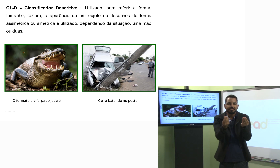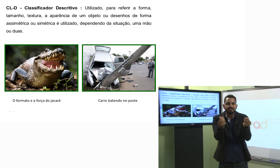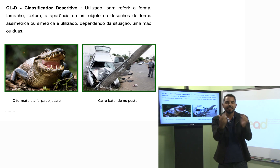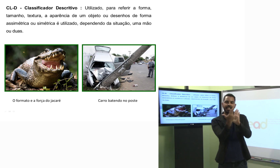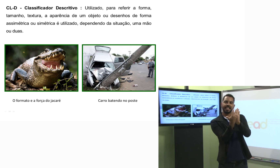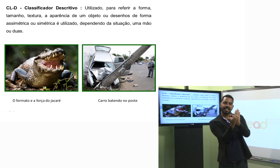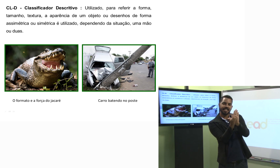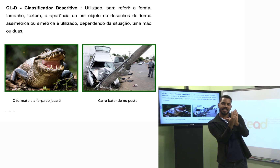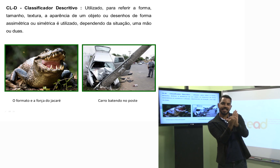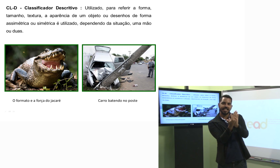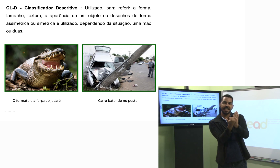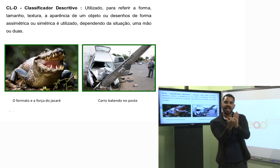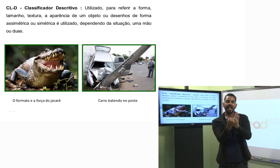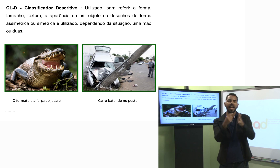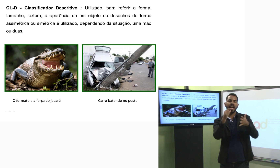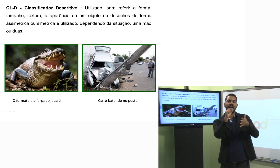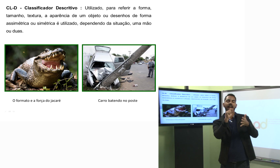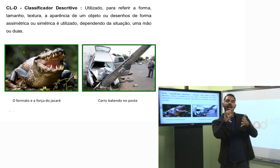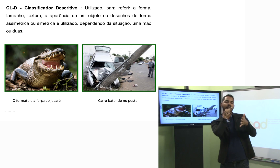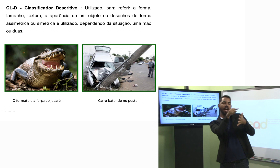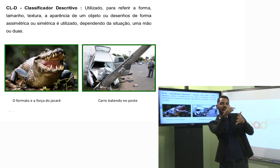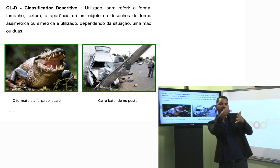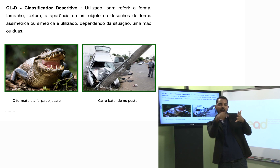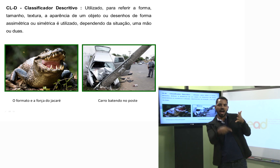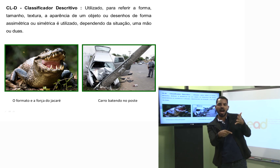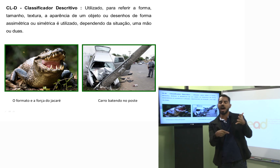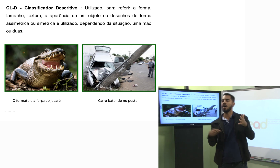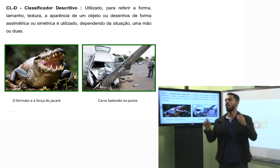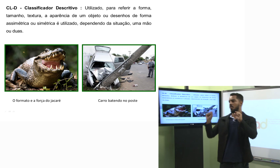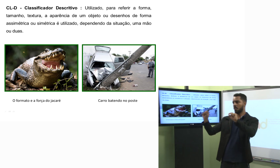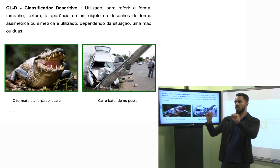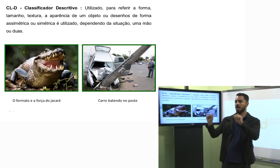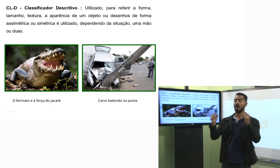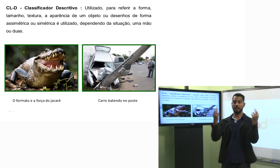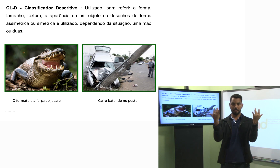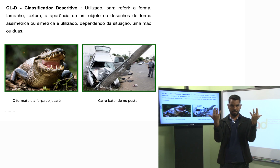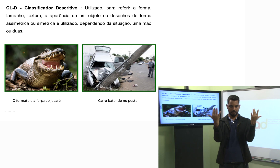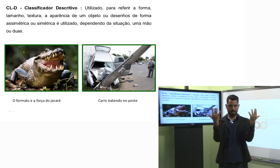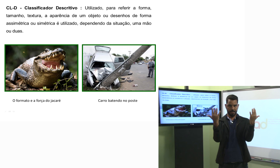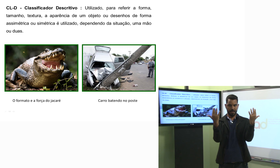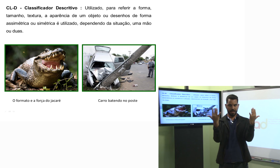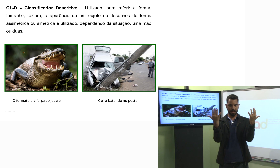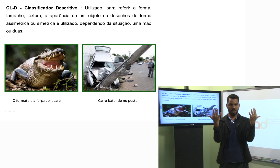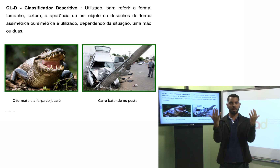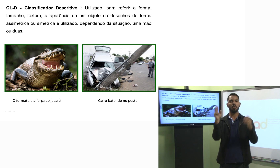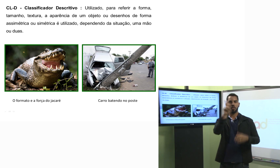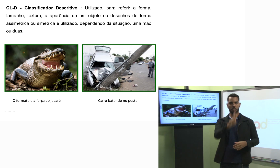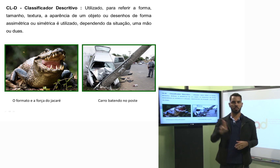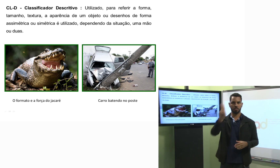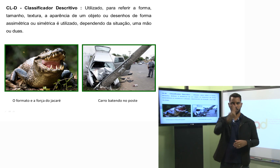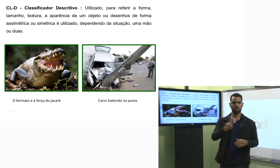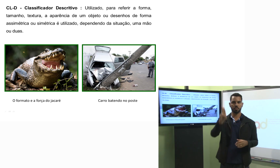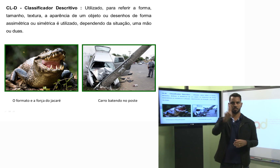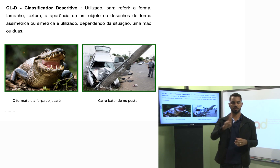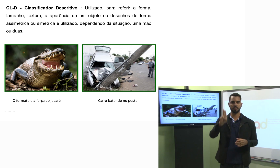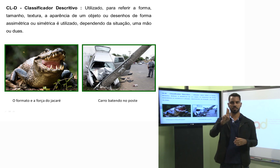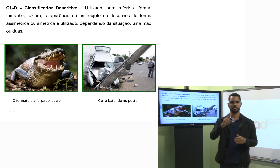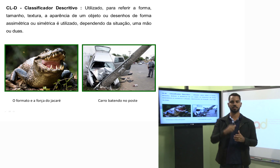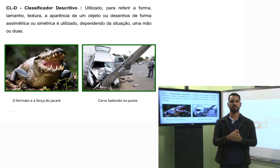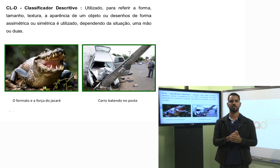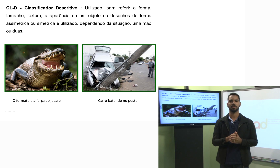de um objeto. Ele é usualmente produzido com ambas as mãos, para formas simétricas ou também para